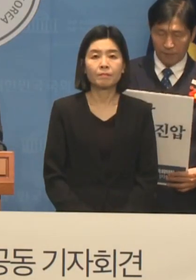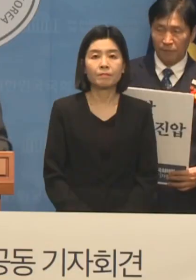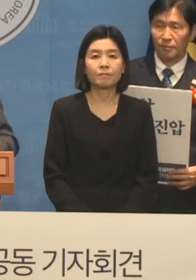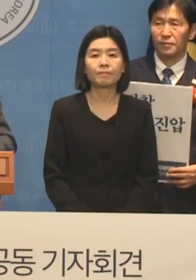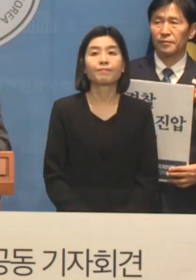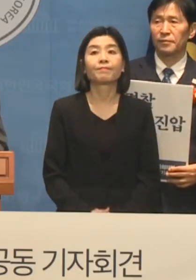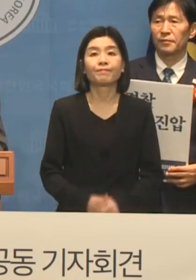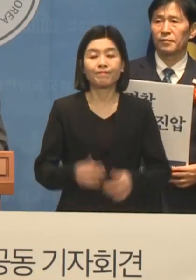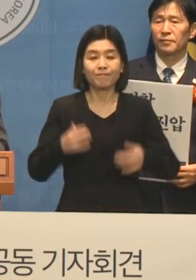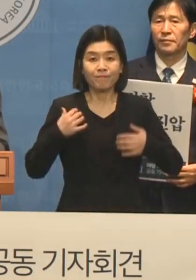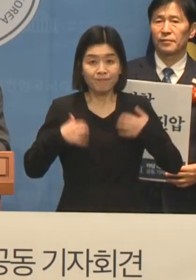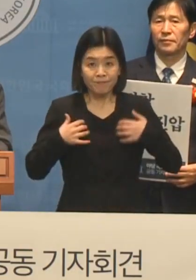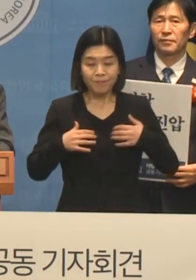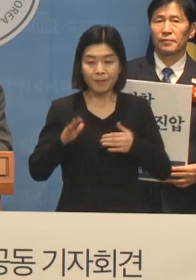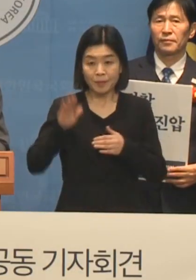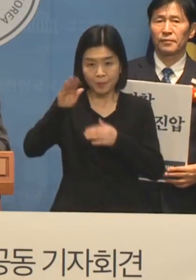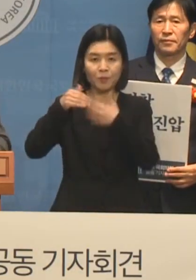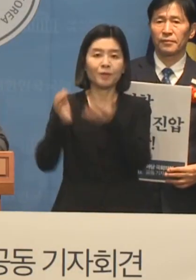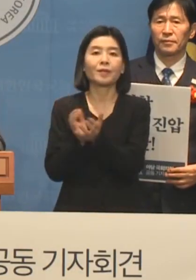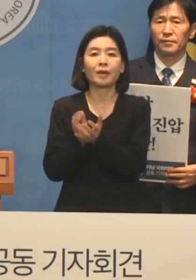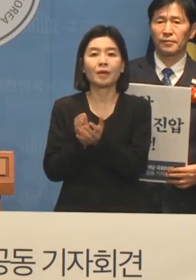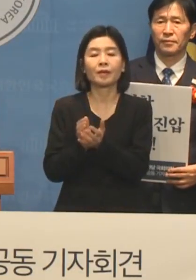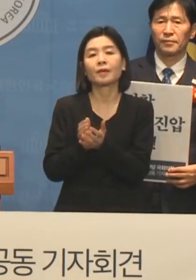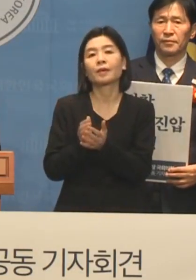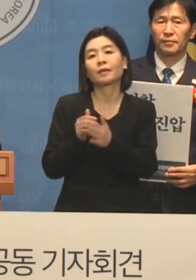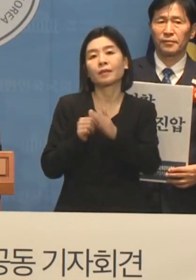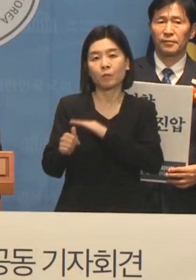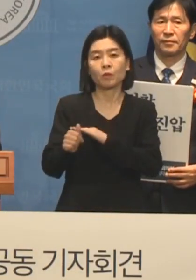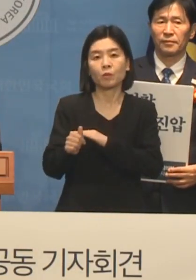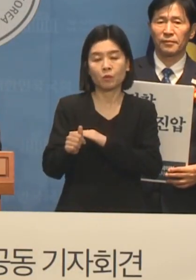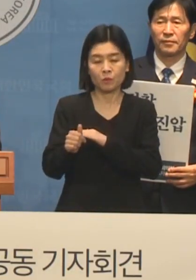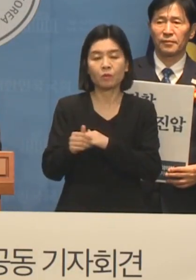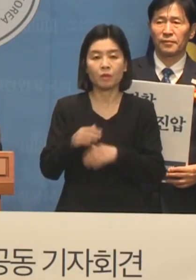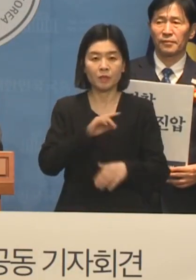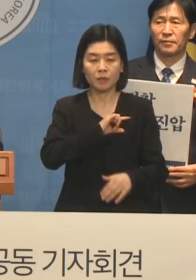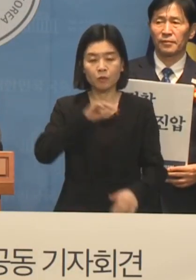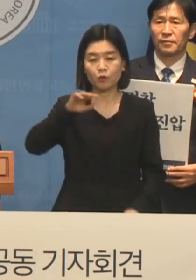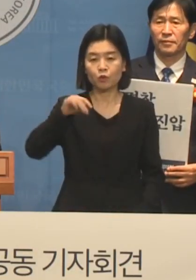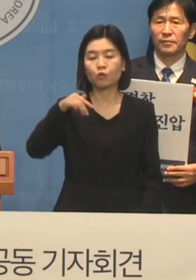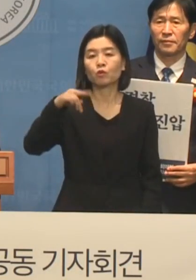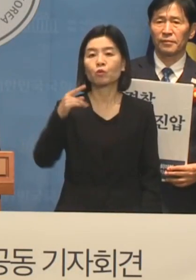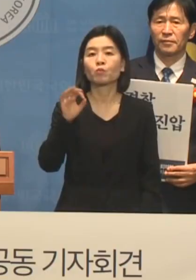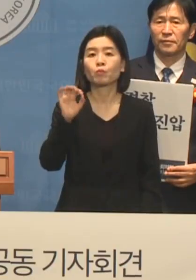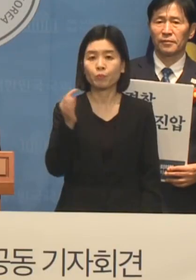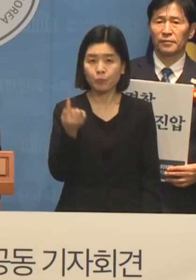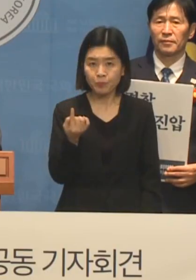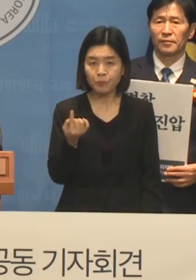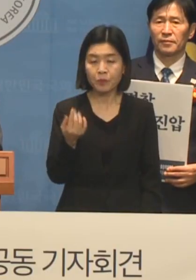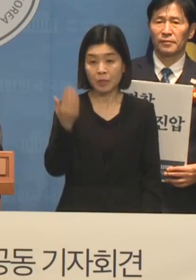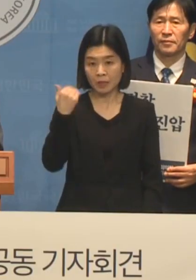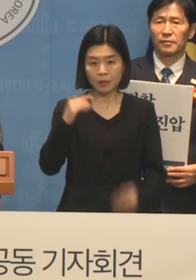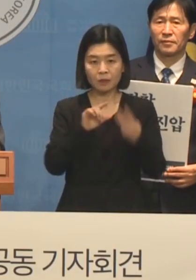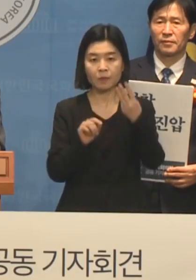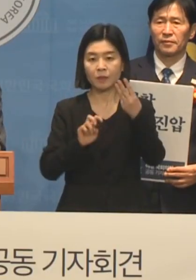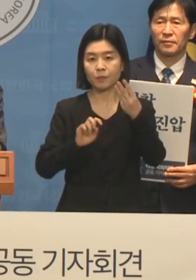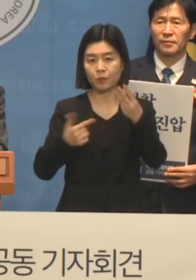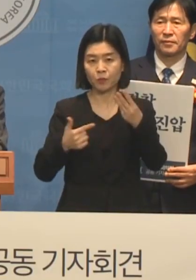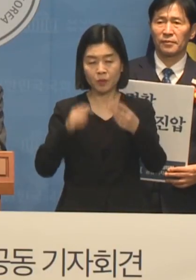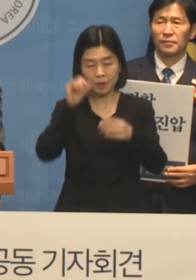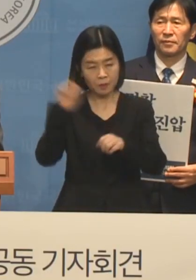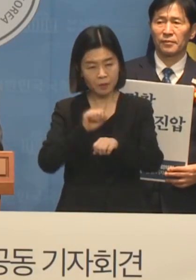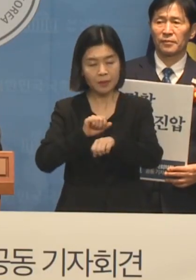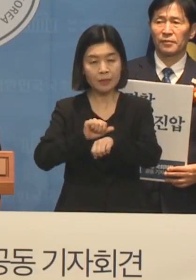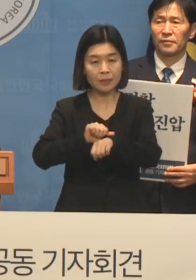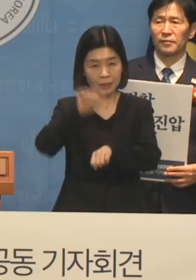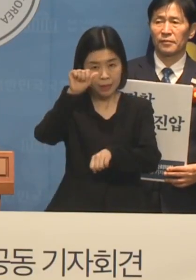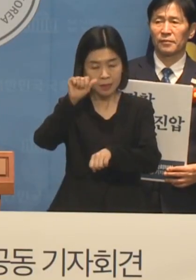예, 반갑습니다. 진보당 원내대표를 맡고 있는 울산 북구의 윤종호 의원입니다. 지난 3월 26일 새벽 5시경